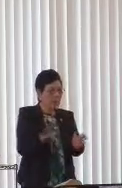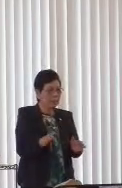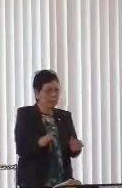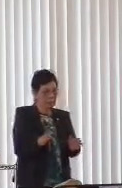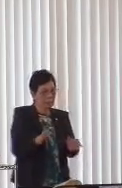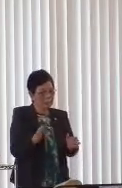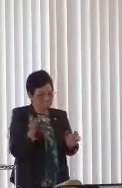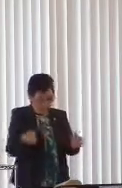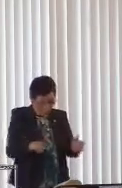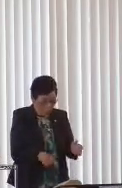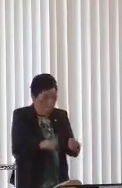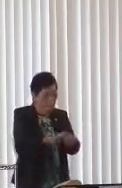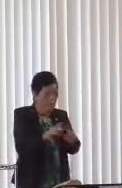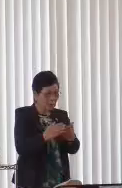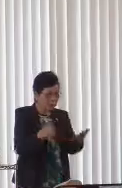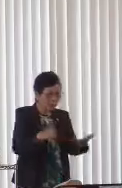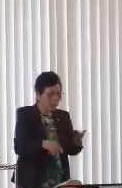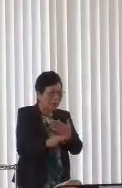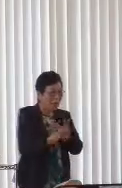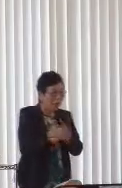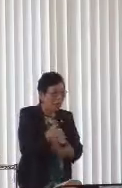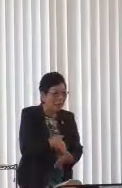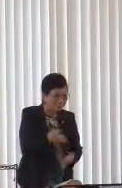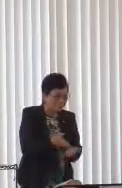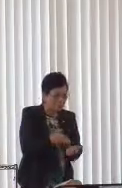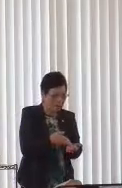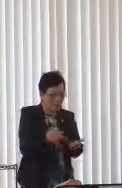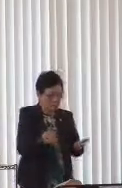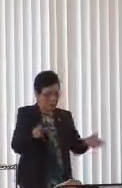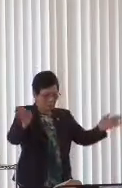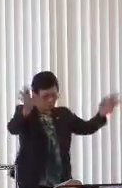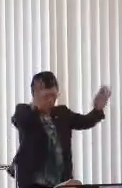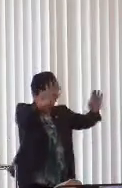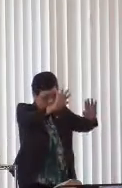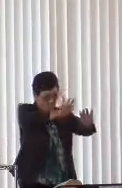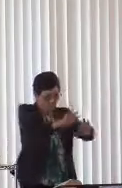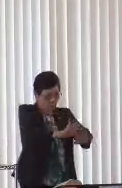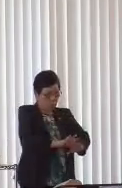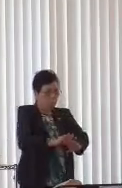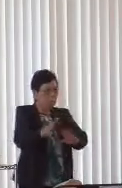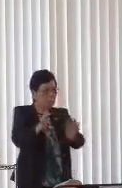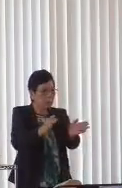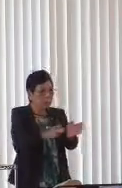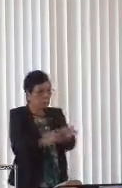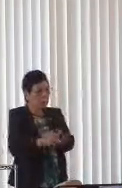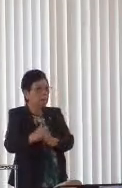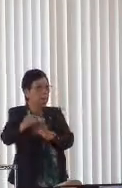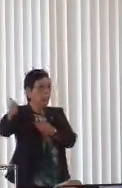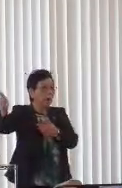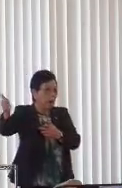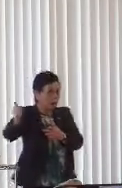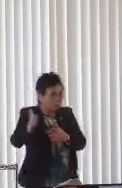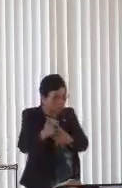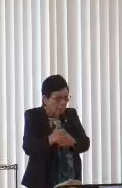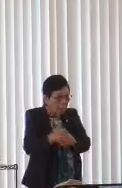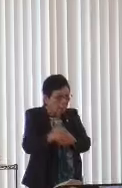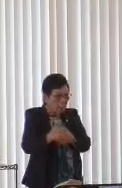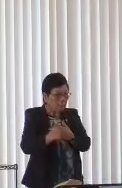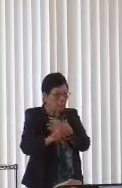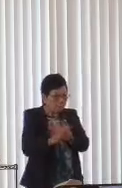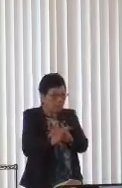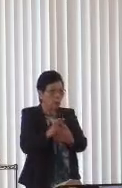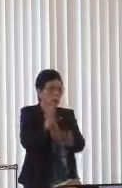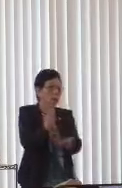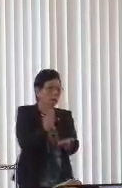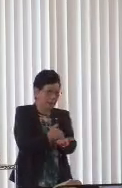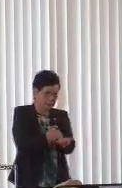とありますが、そしてこの例え話の一番最後にイエス様がだから目を覚ましていな